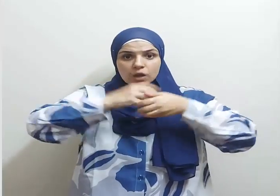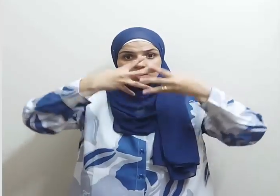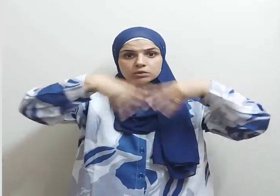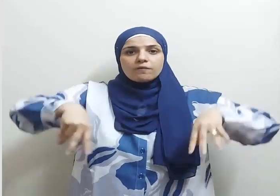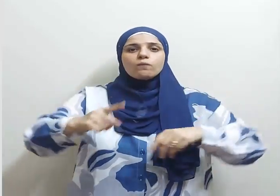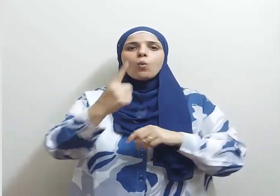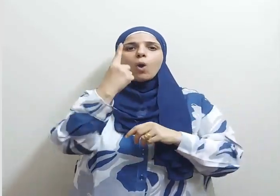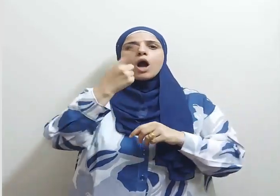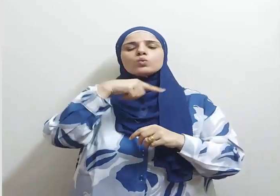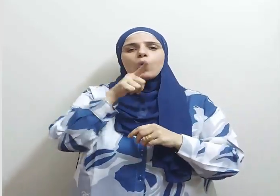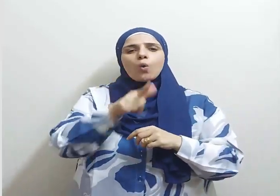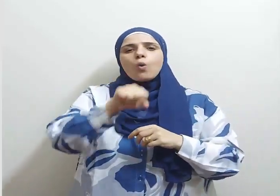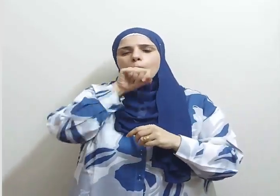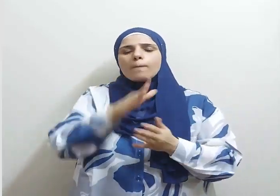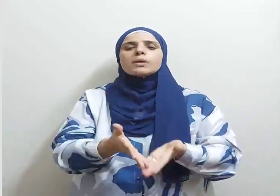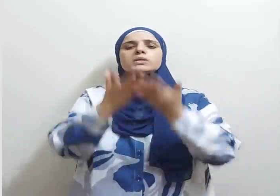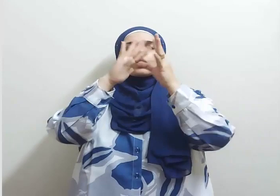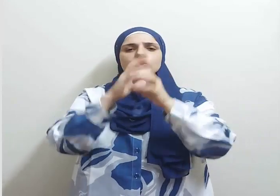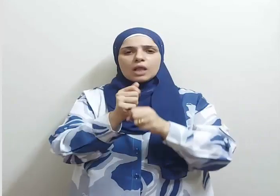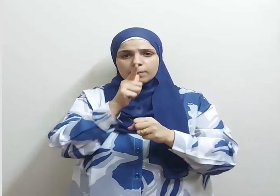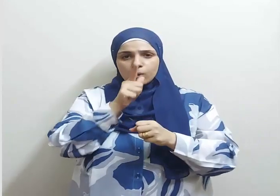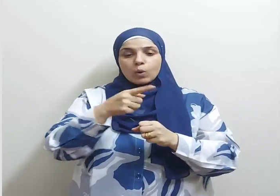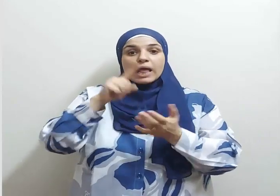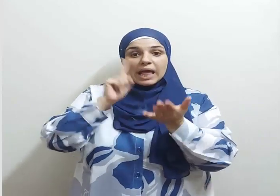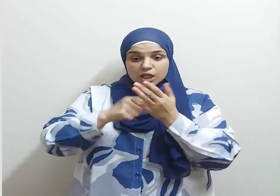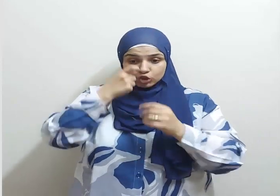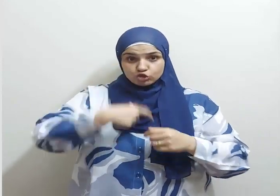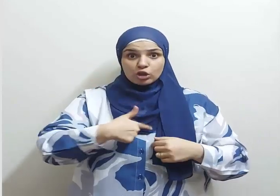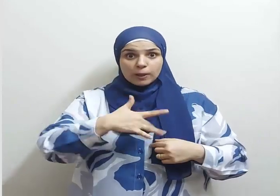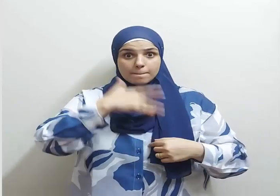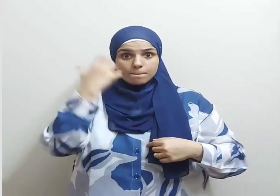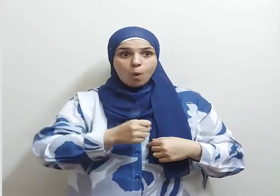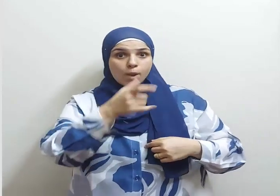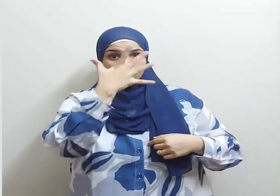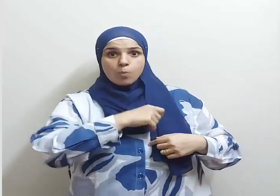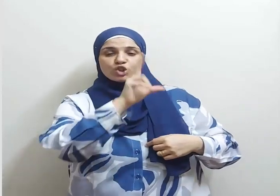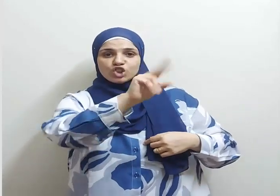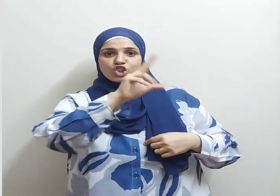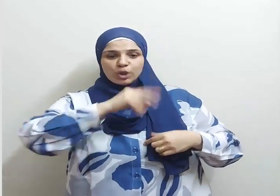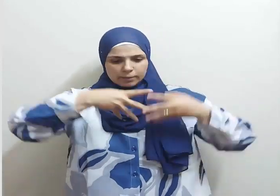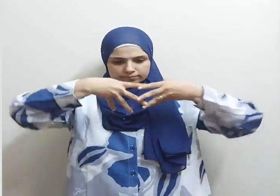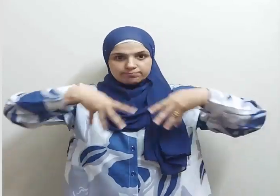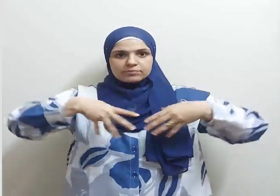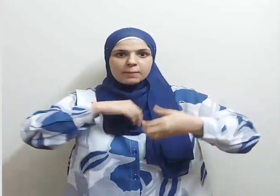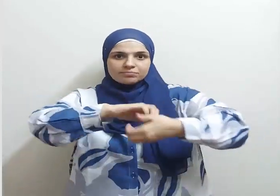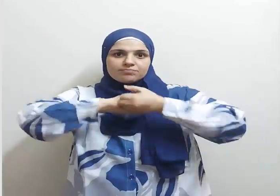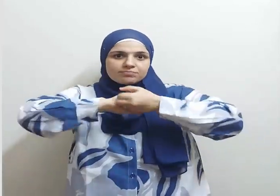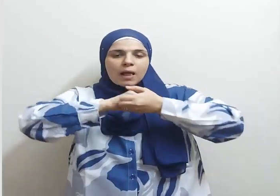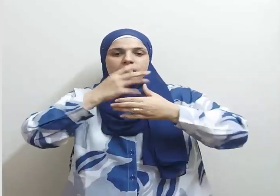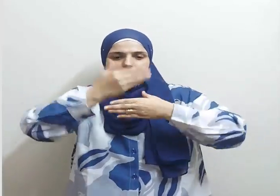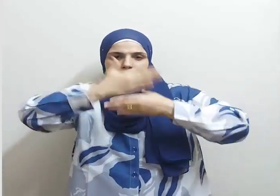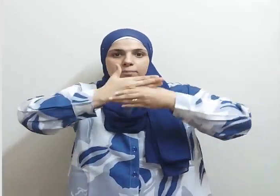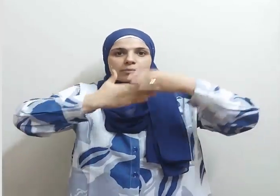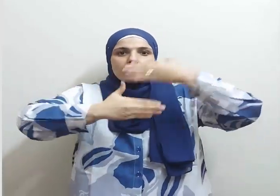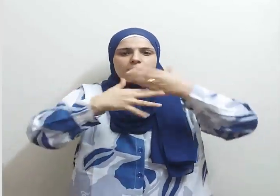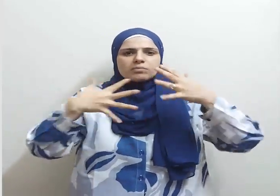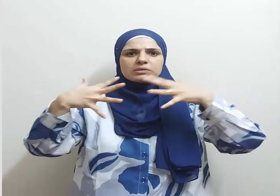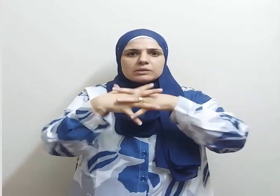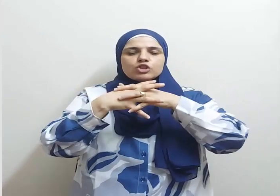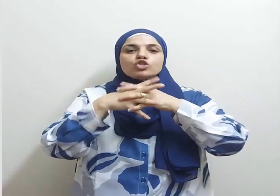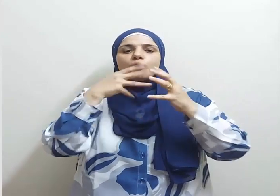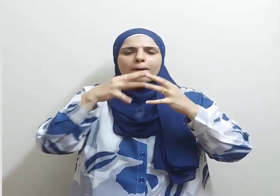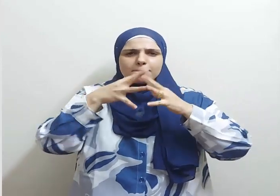نبينا صلى الله عليه وسلم ان المؤمن للمؤمن كالبنيان يشد بعضه بعضا وشبك